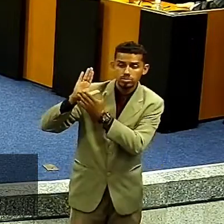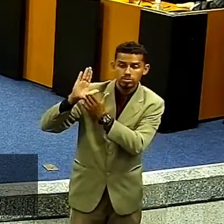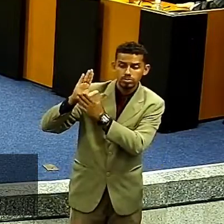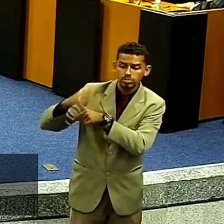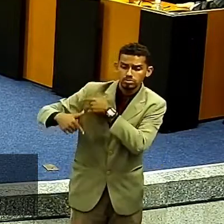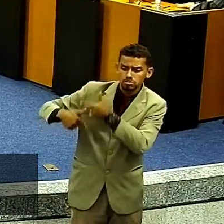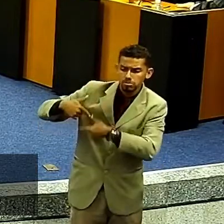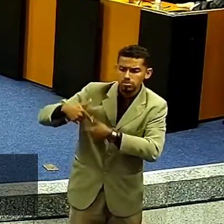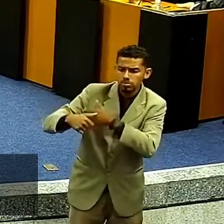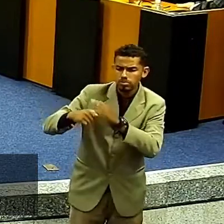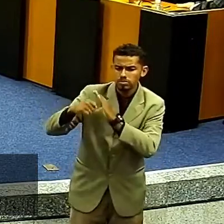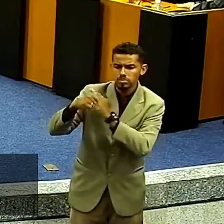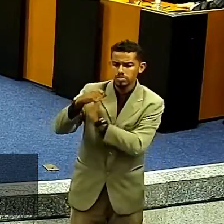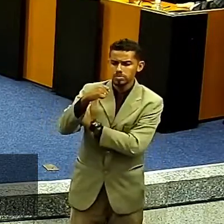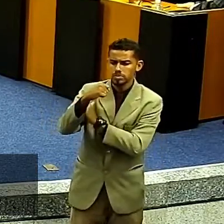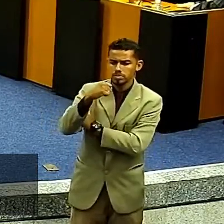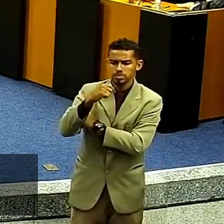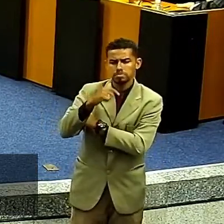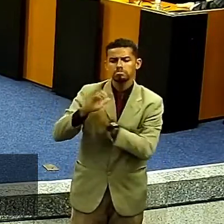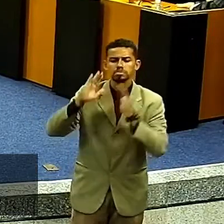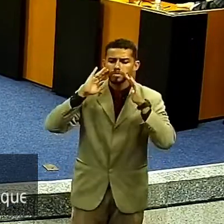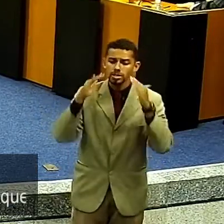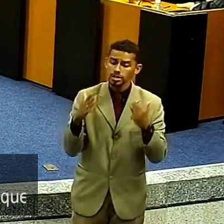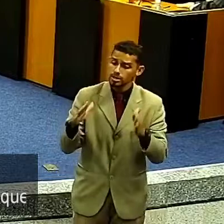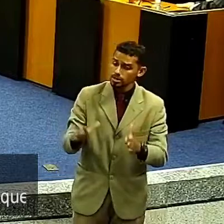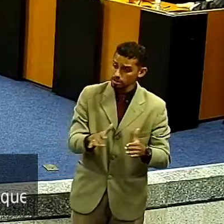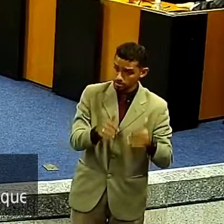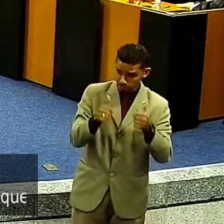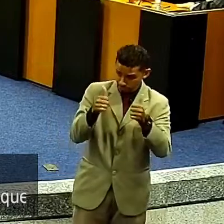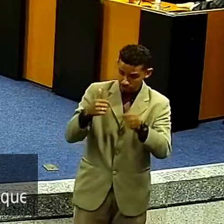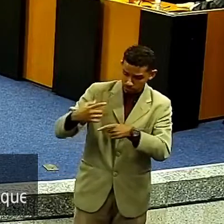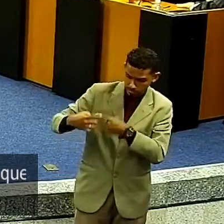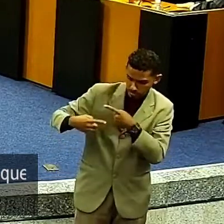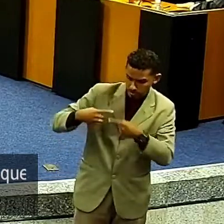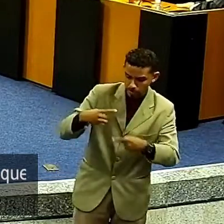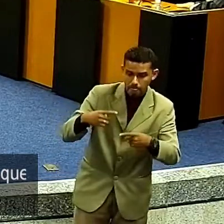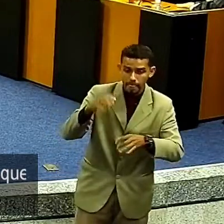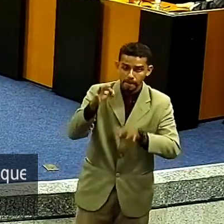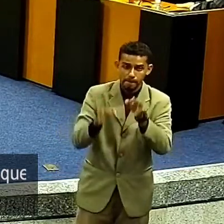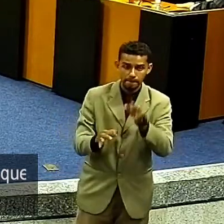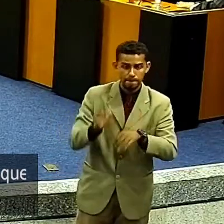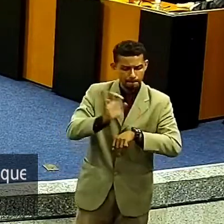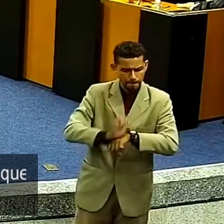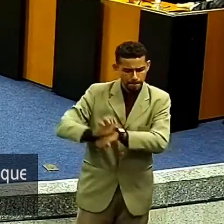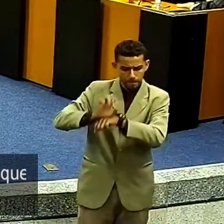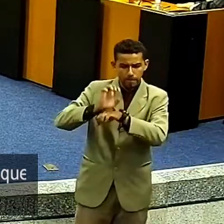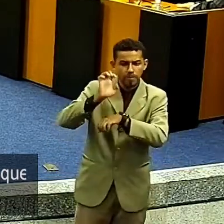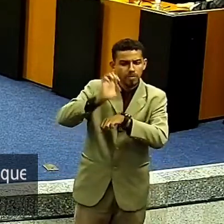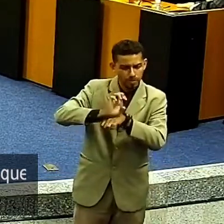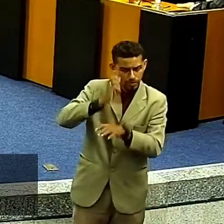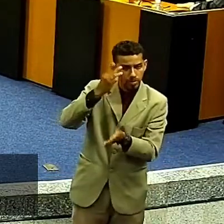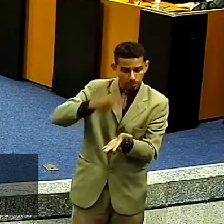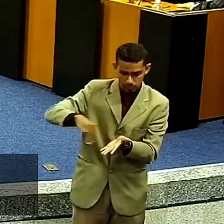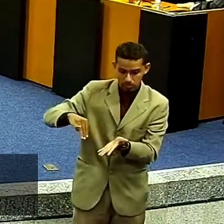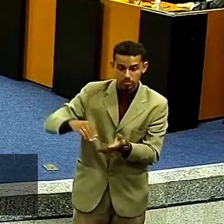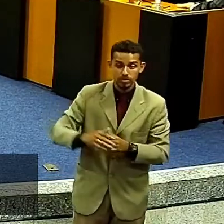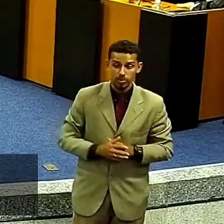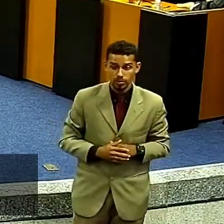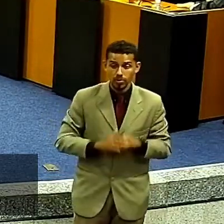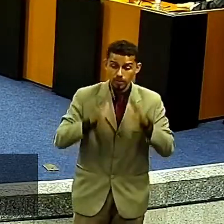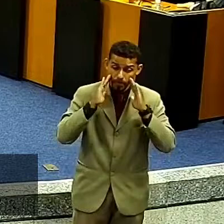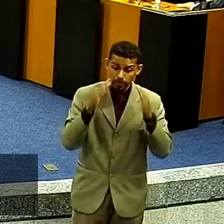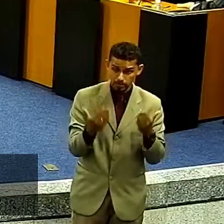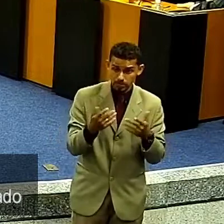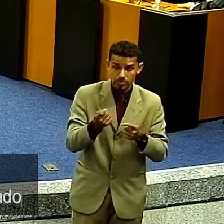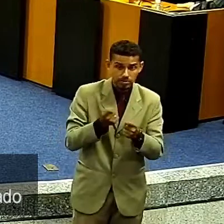incansável esforço na tarefa do aprimoramento e dinamização da justiça eleitoral no nosso estado em cuja